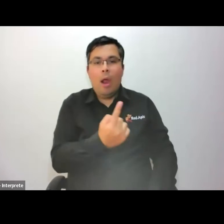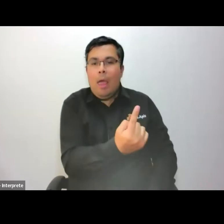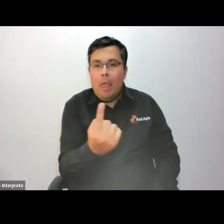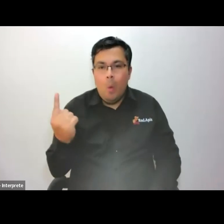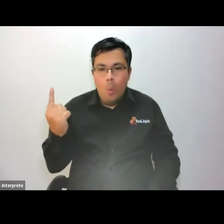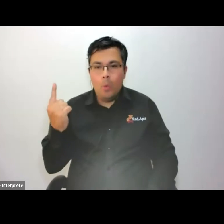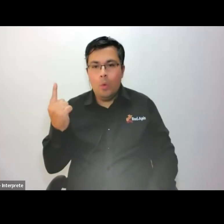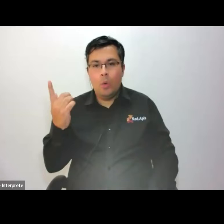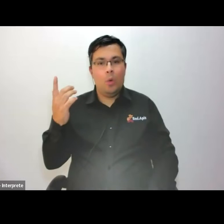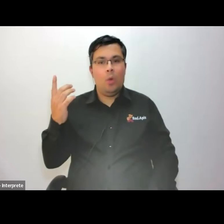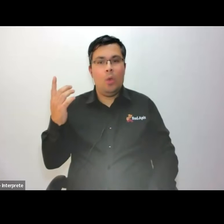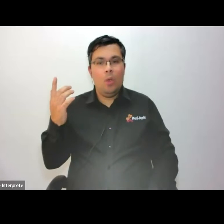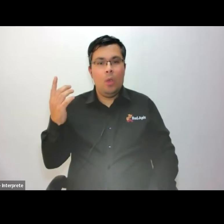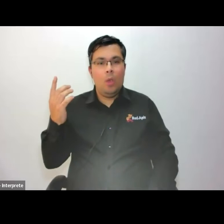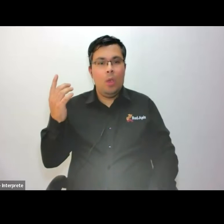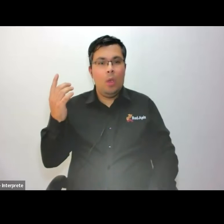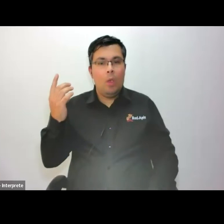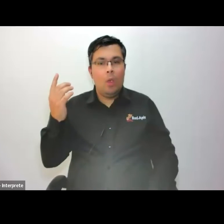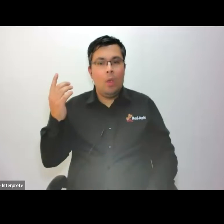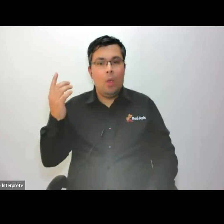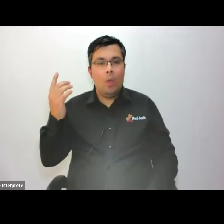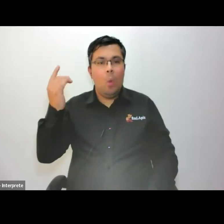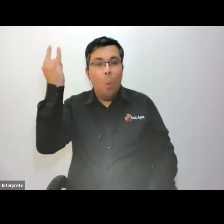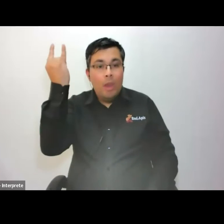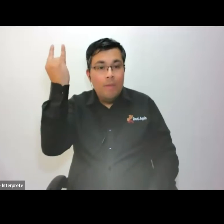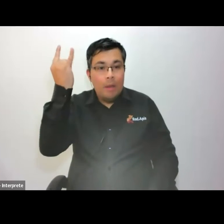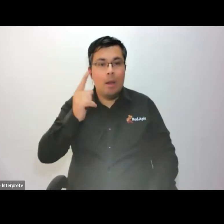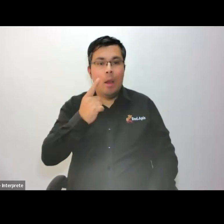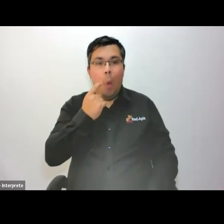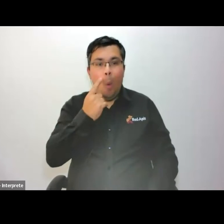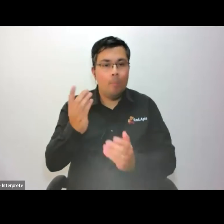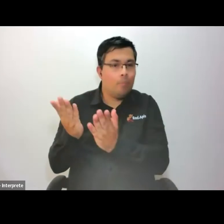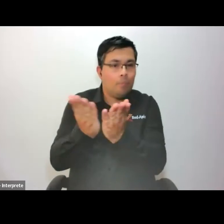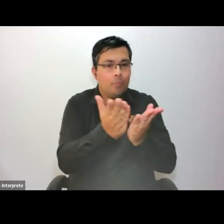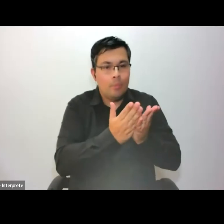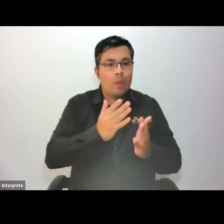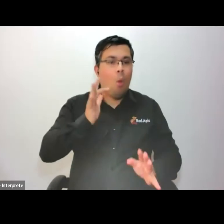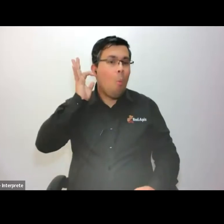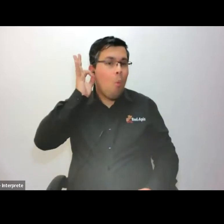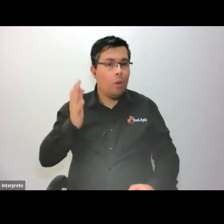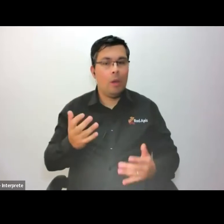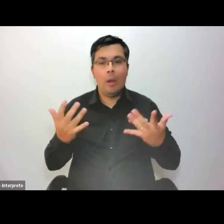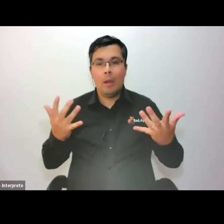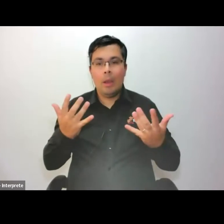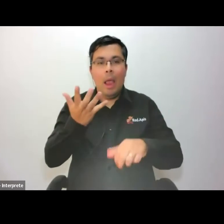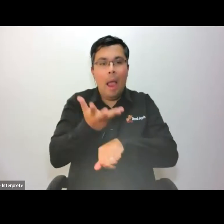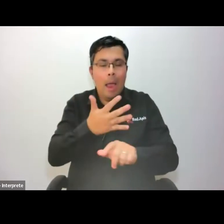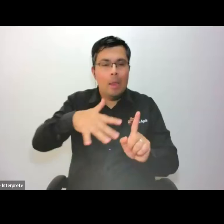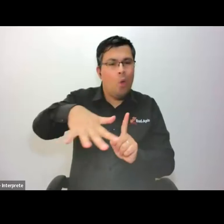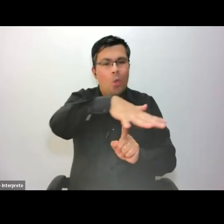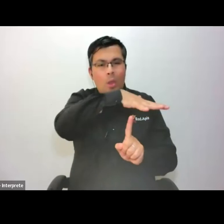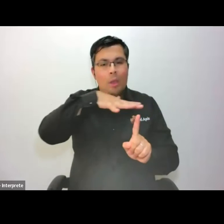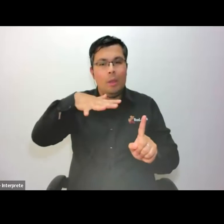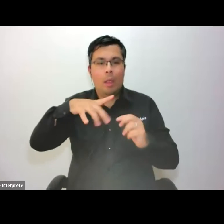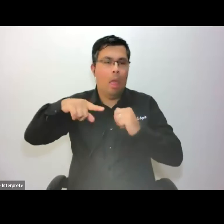el contexto donde funciona. Y hay contextos que agudizan las necesidades de apoyo, y hay contextos que por su